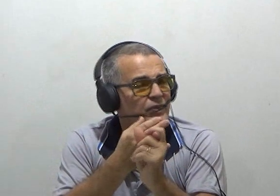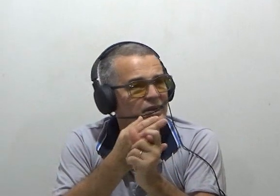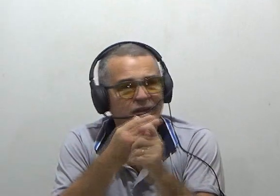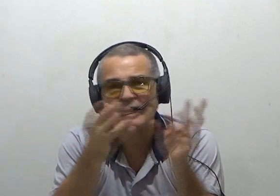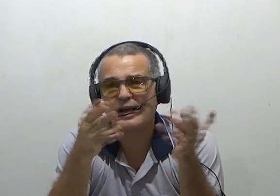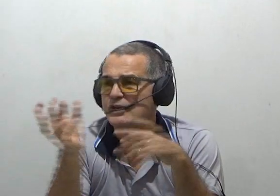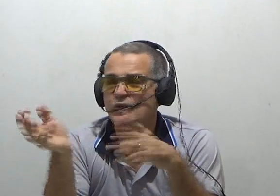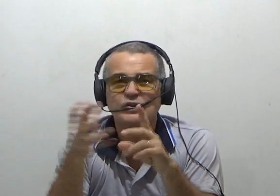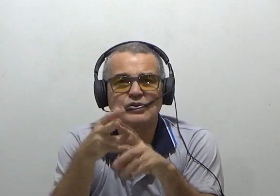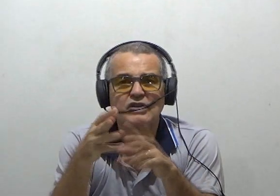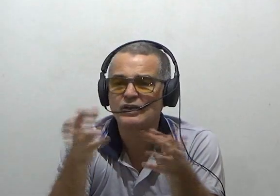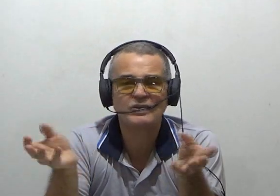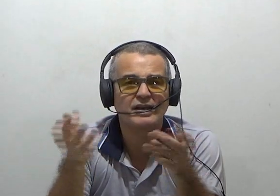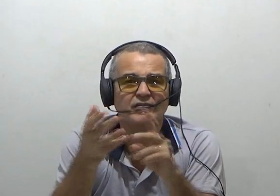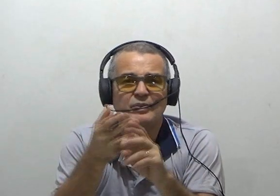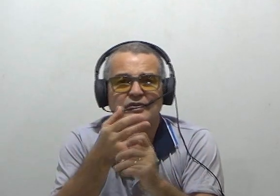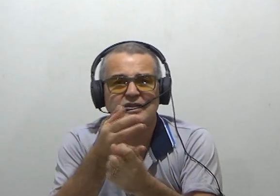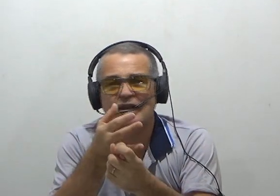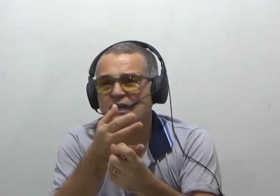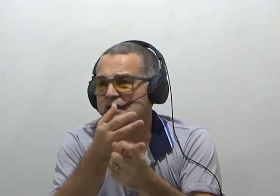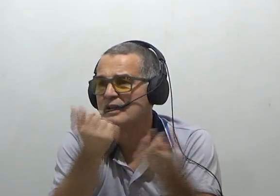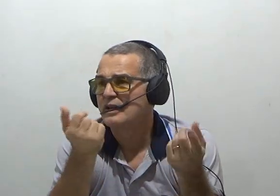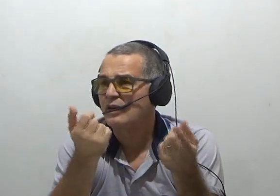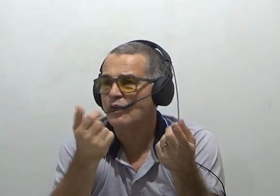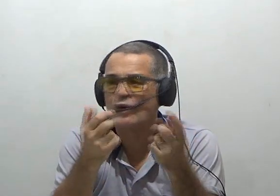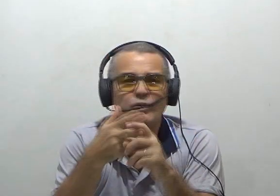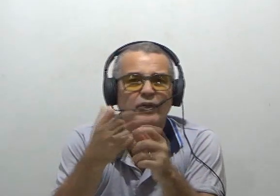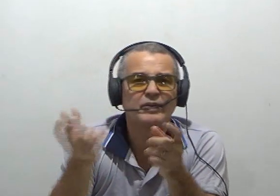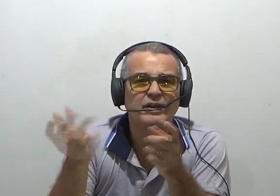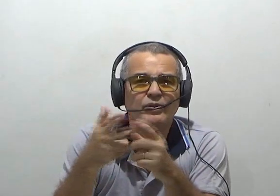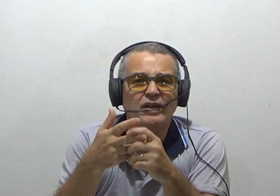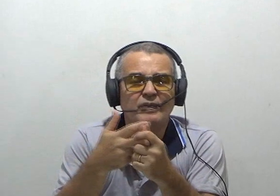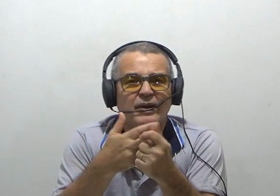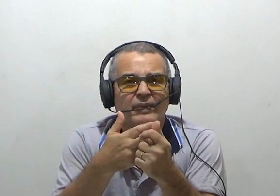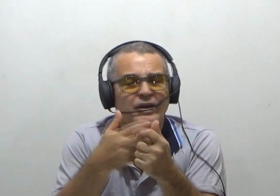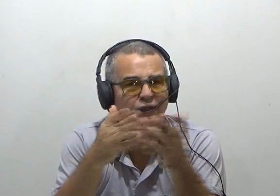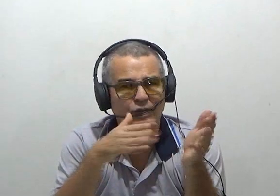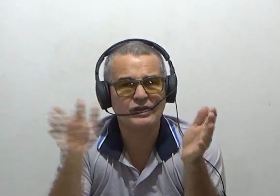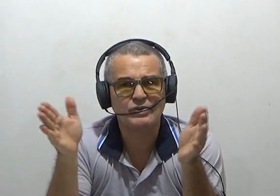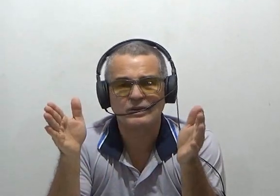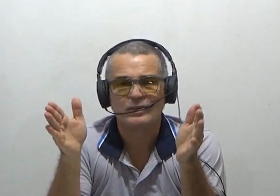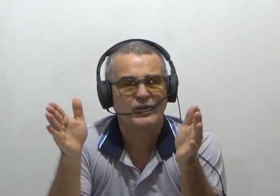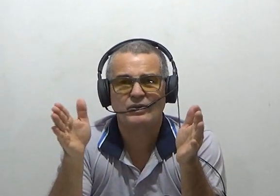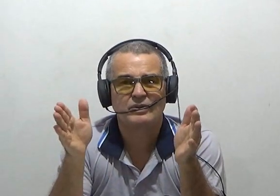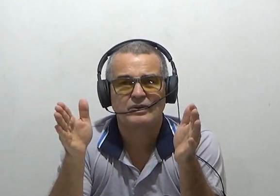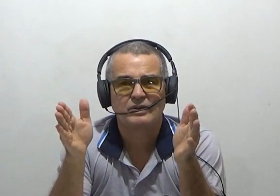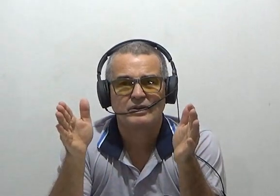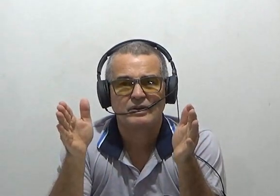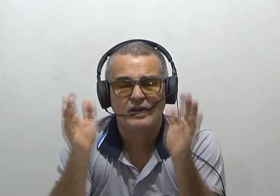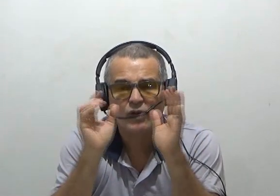aconteceu em casa durante o dia que não tem nada a ver para vocês, ou algum problema que eu tenha para... Eu falo isso?